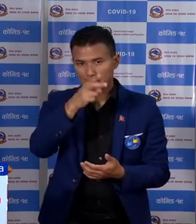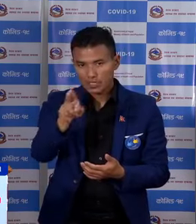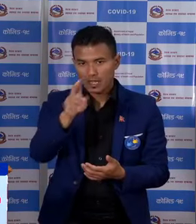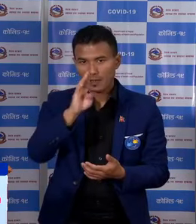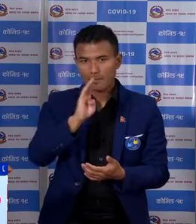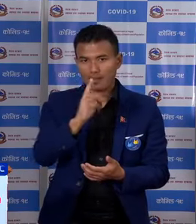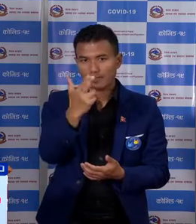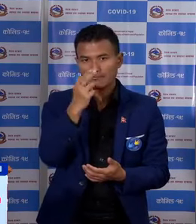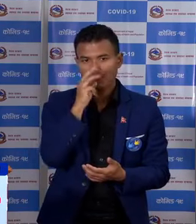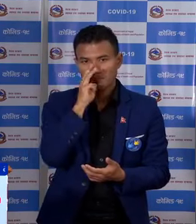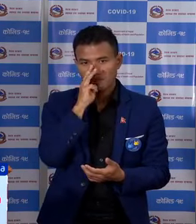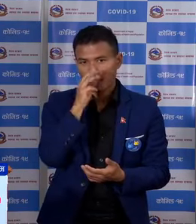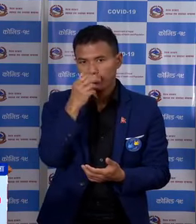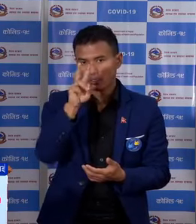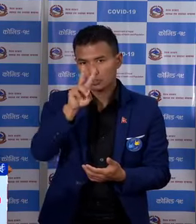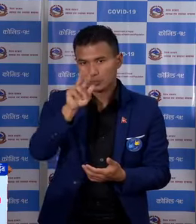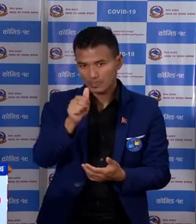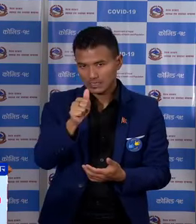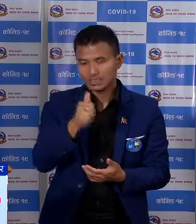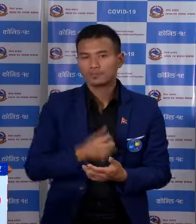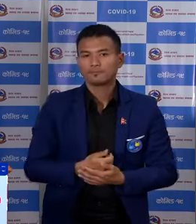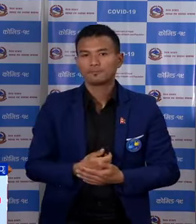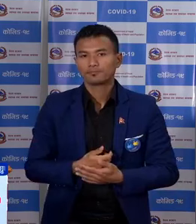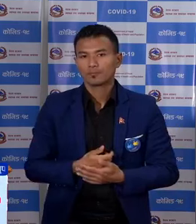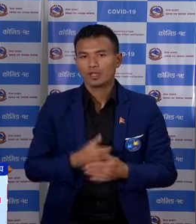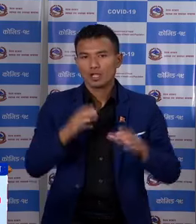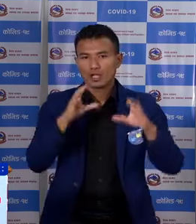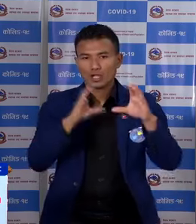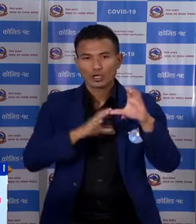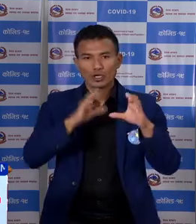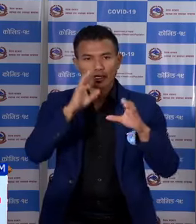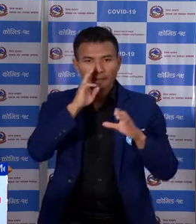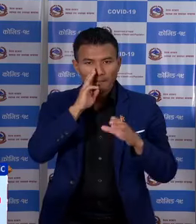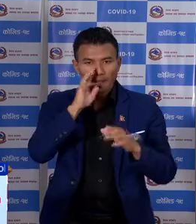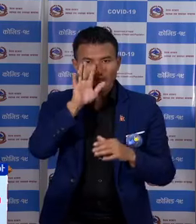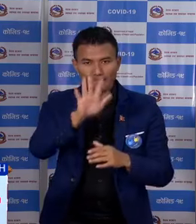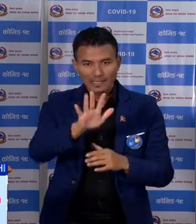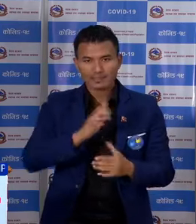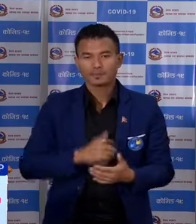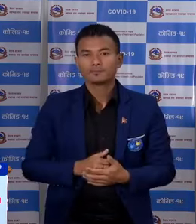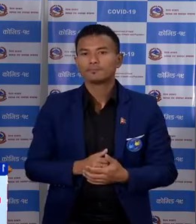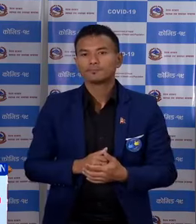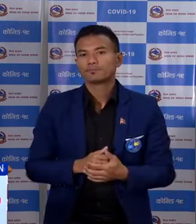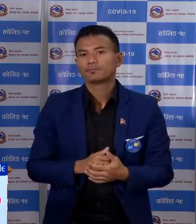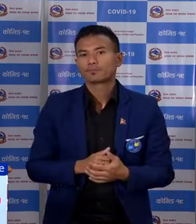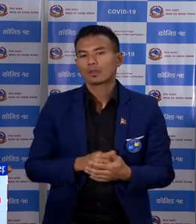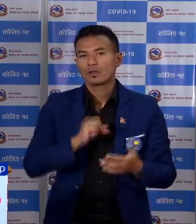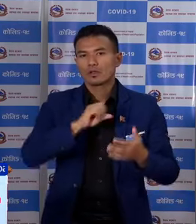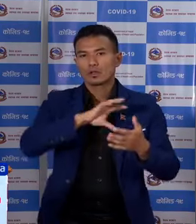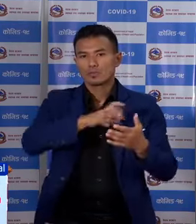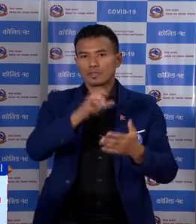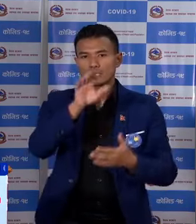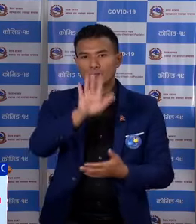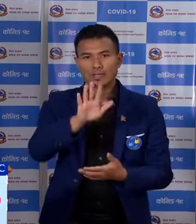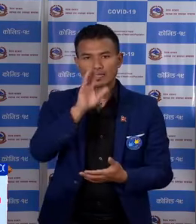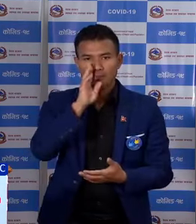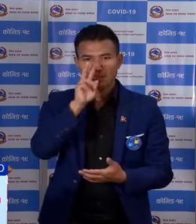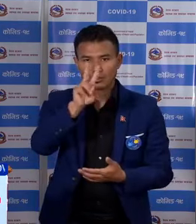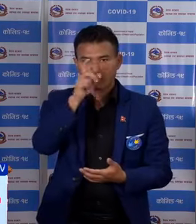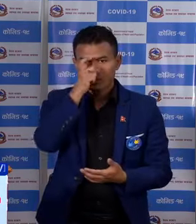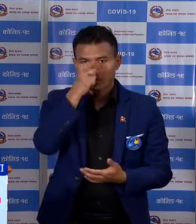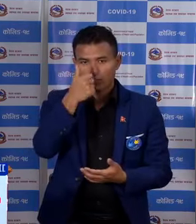बागमती प्रदेश मां 26 जाना गंड़की प्रदेश मां 5 जाना प्रदेश नम्र पांच मां